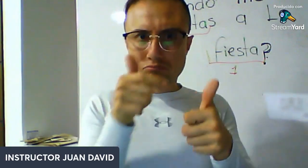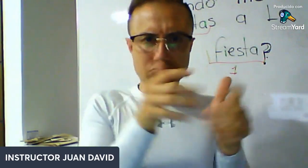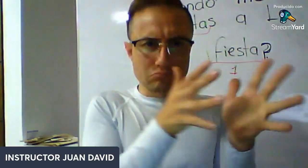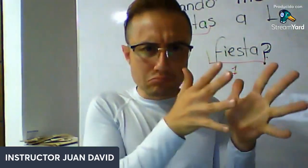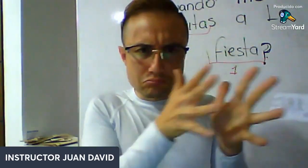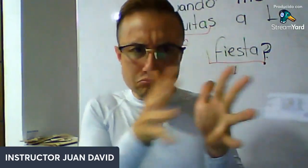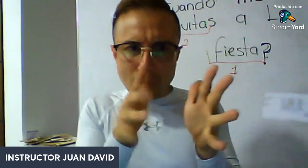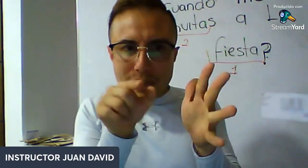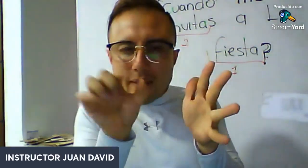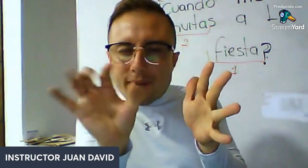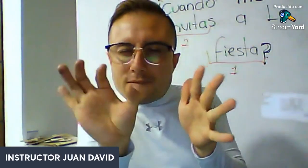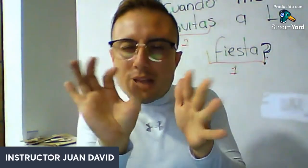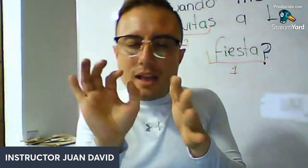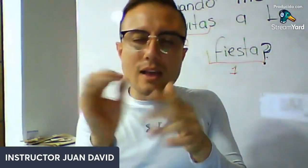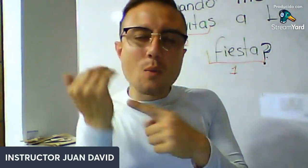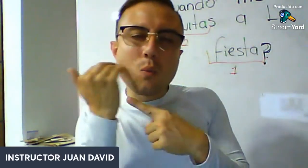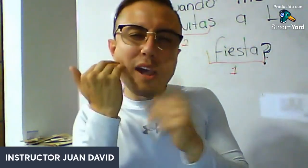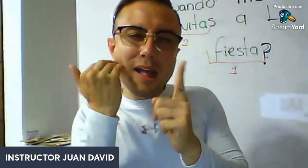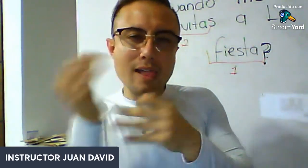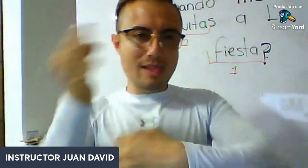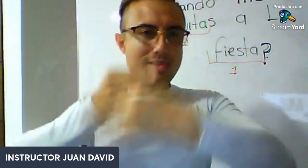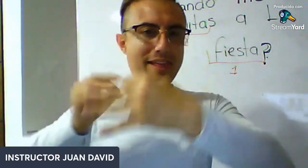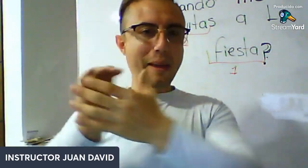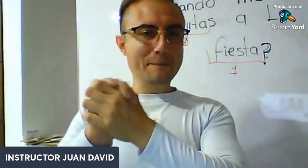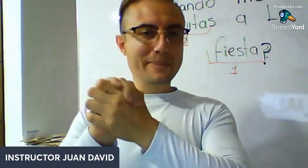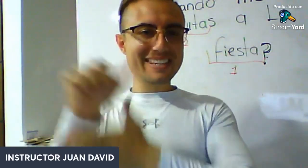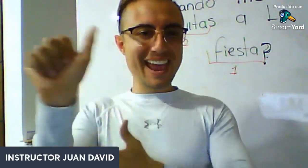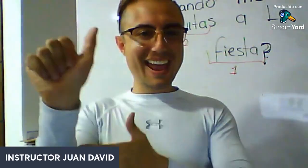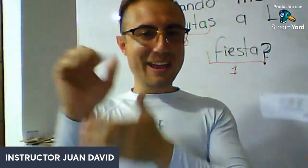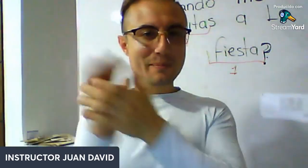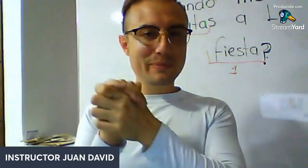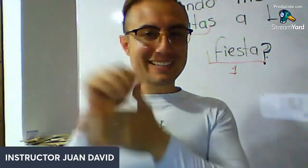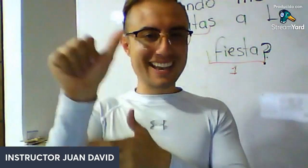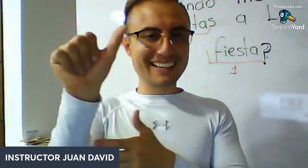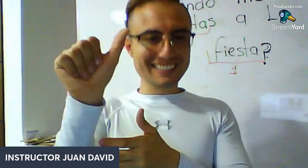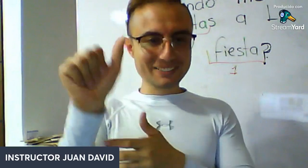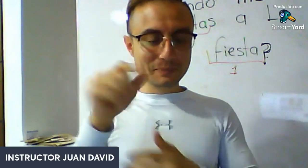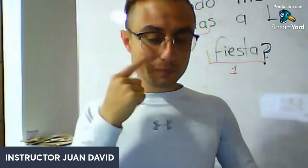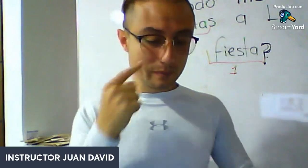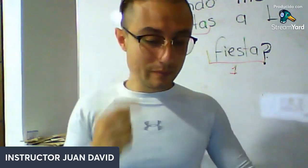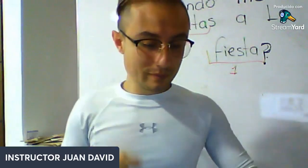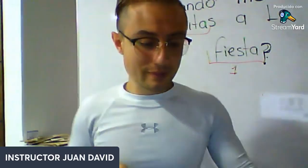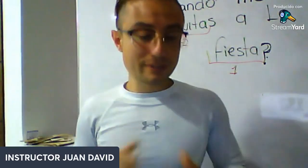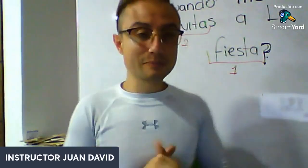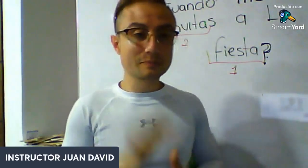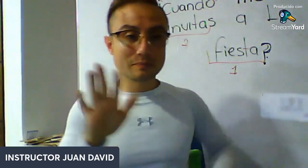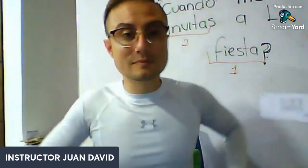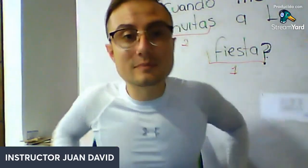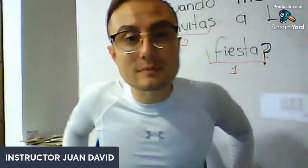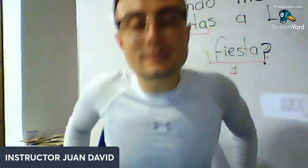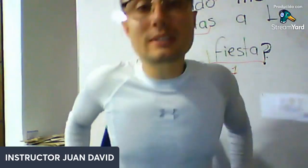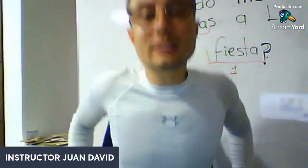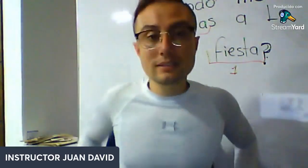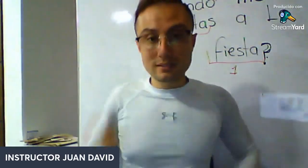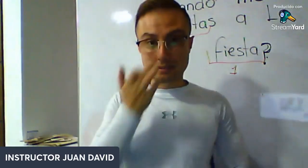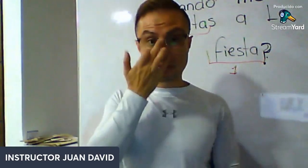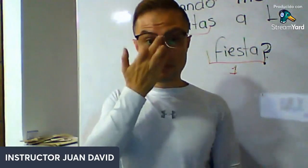pero estuvo bien solo en el discurso se cambia la seña de mujer por la seña de amiga y quedaría